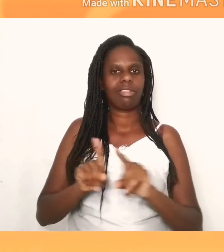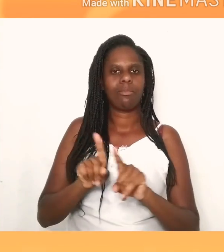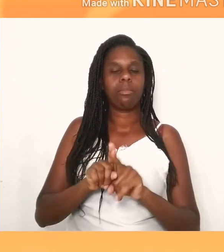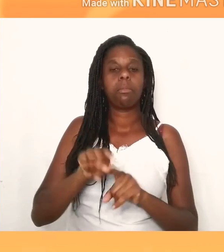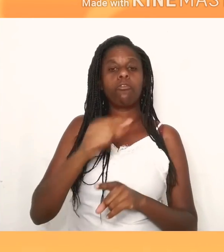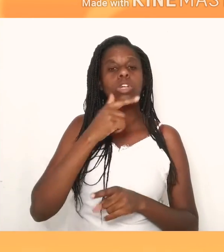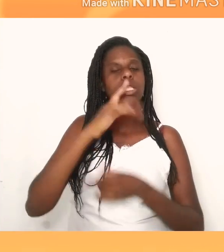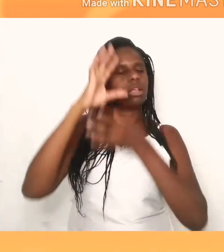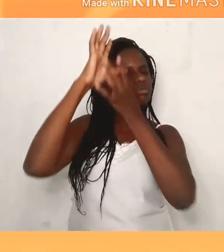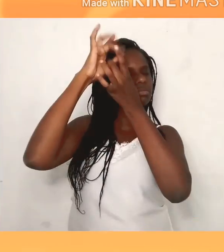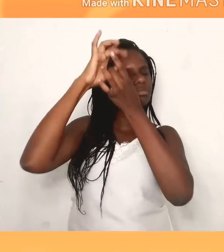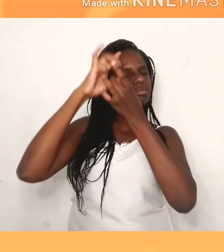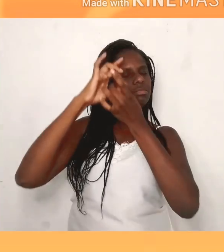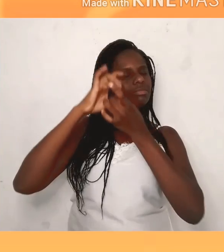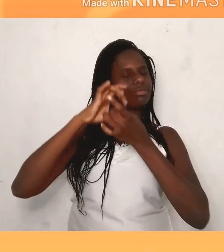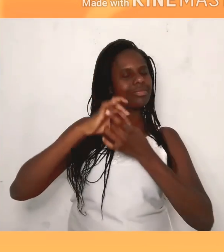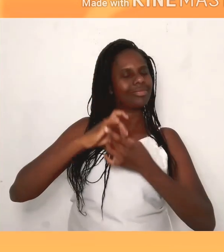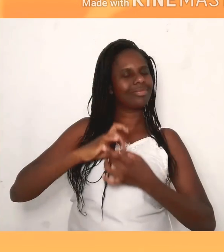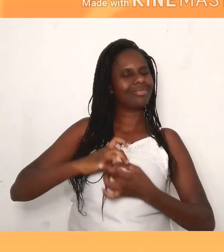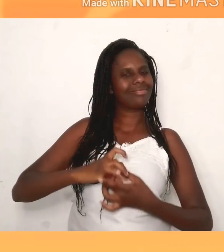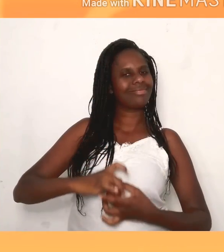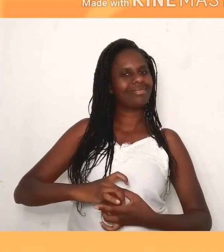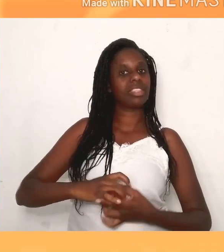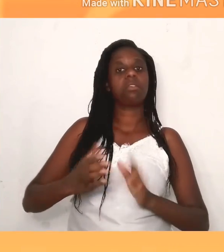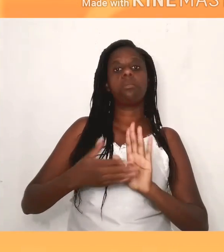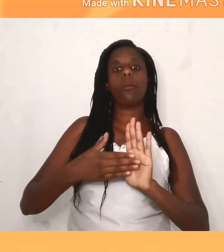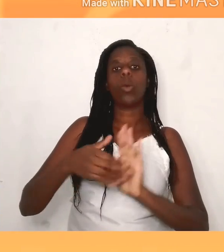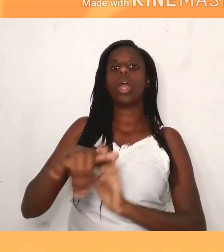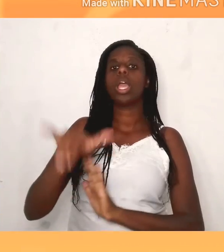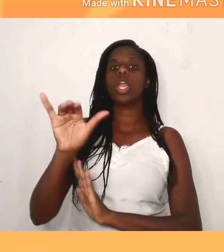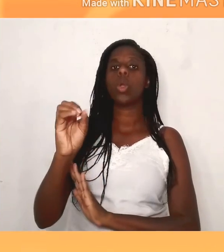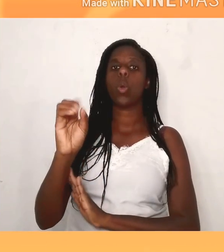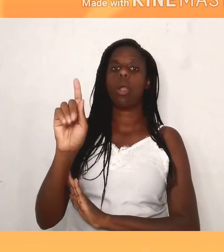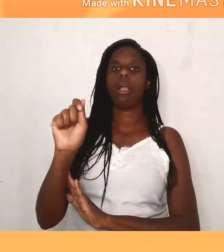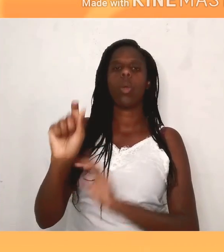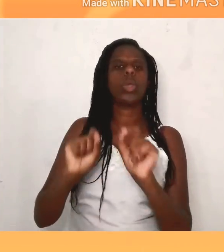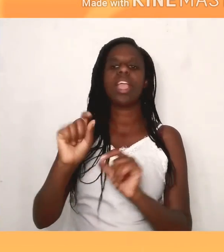que você se integre. O propósito do yoga é